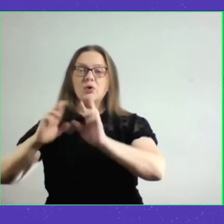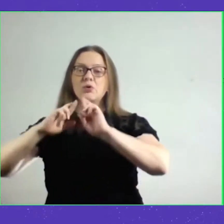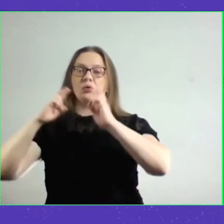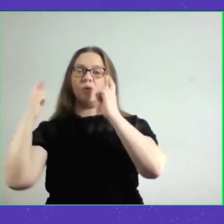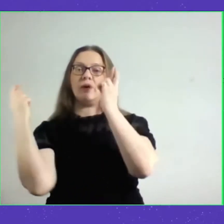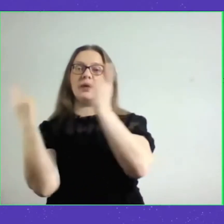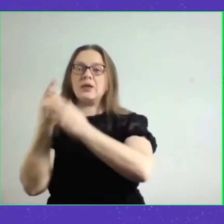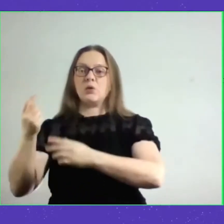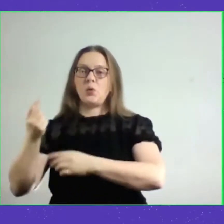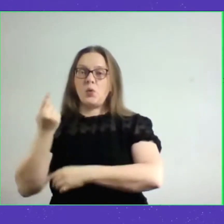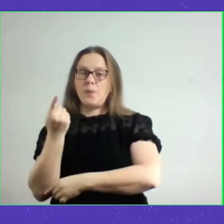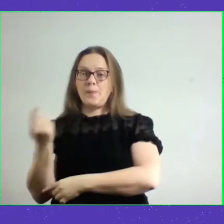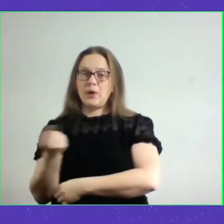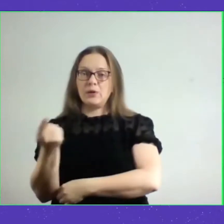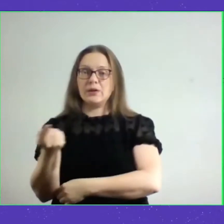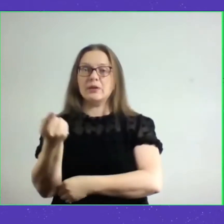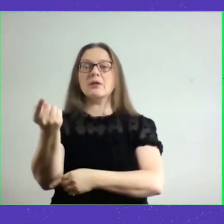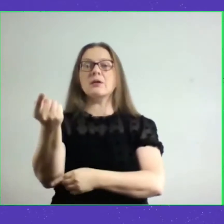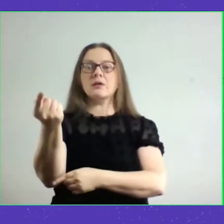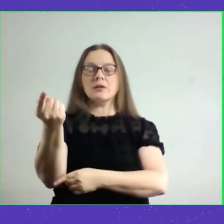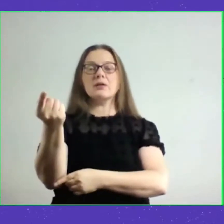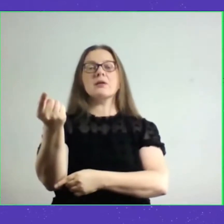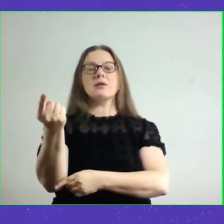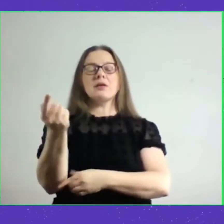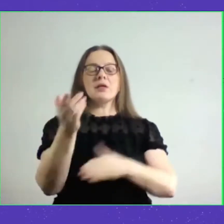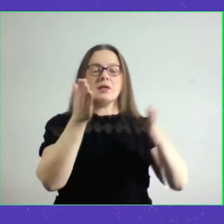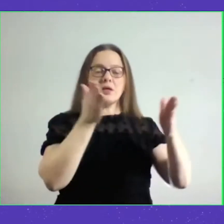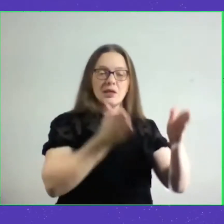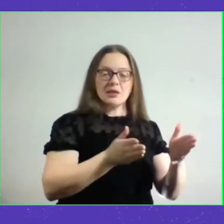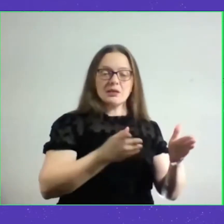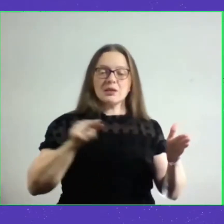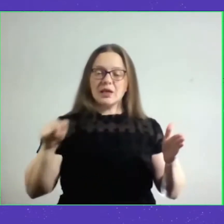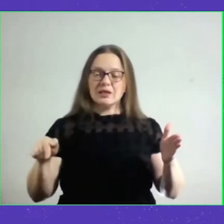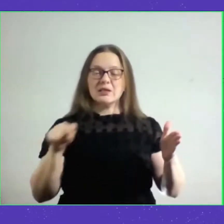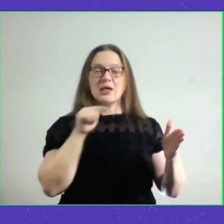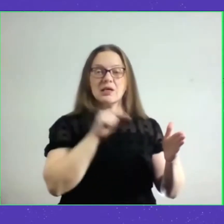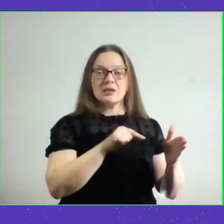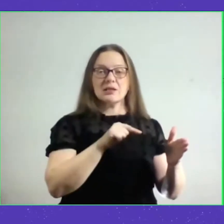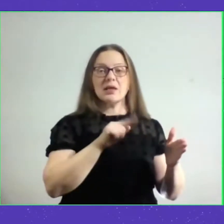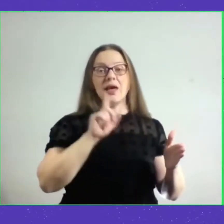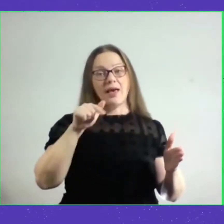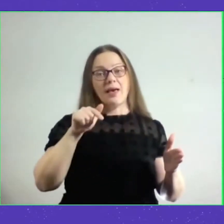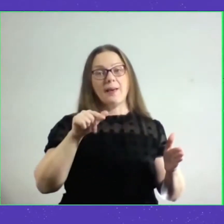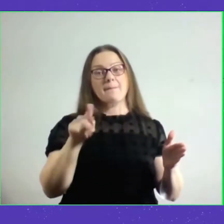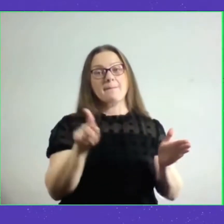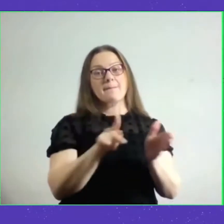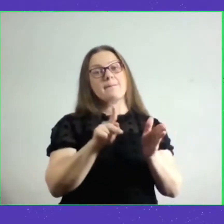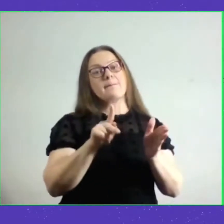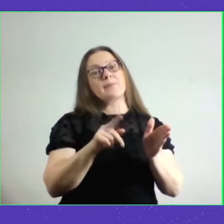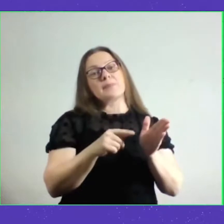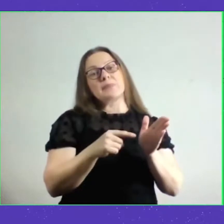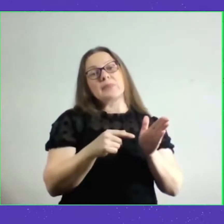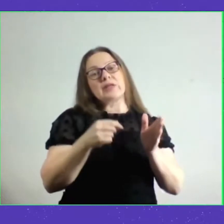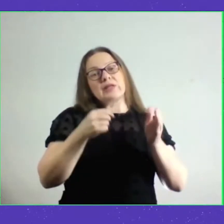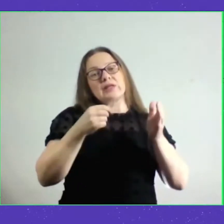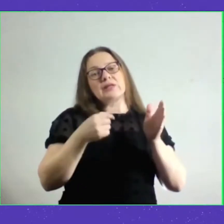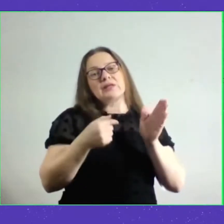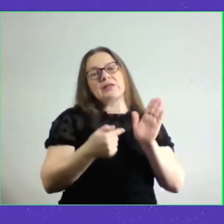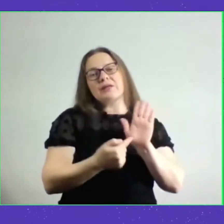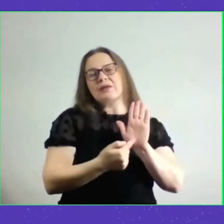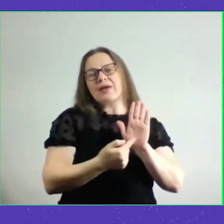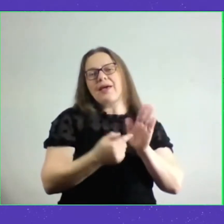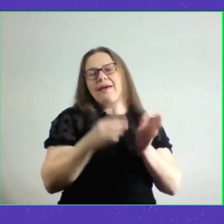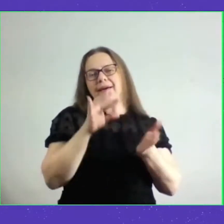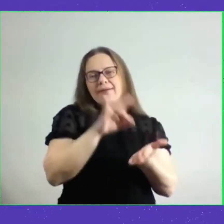2 períodos são, na verdade, o reino dos céus. Na verdade, melhor, a realidade